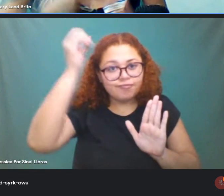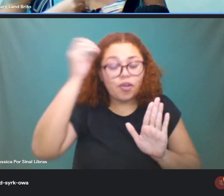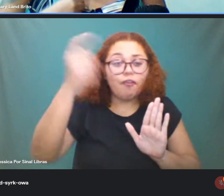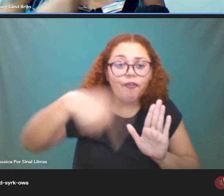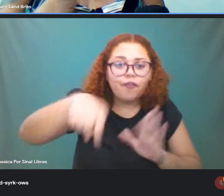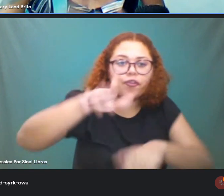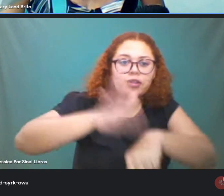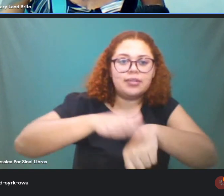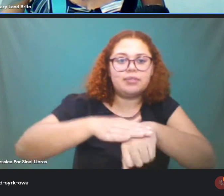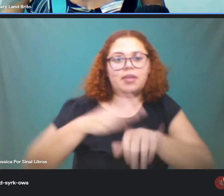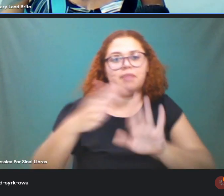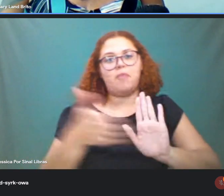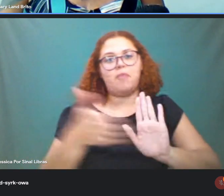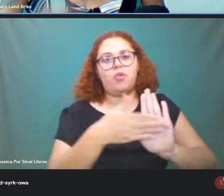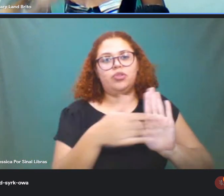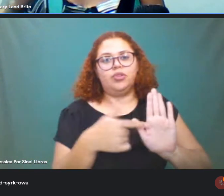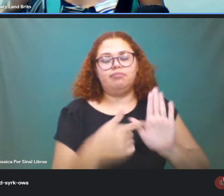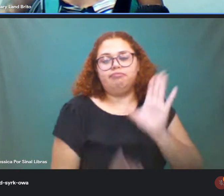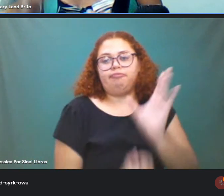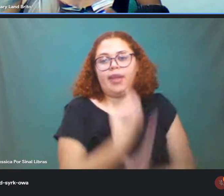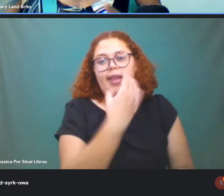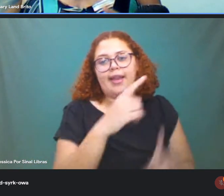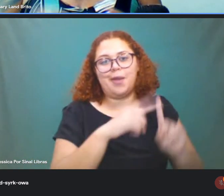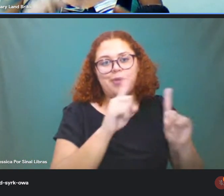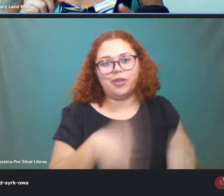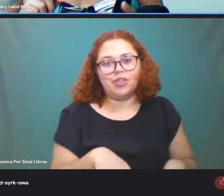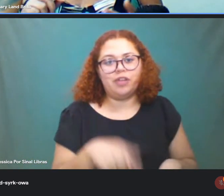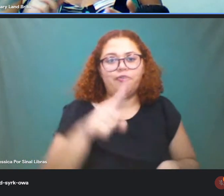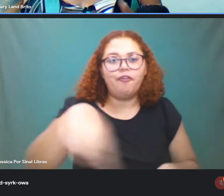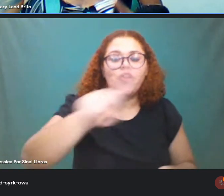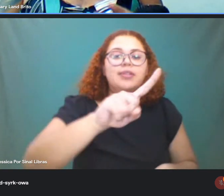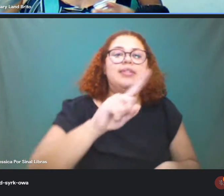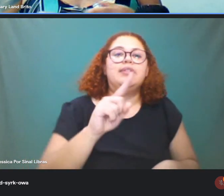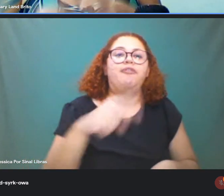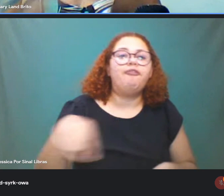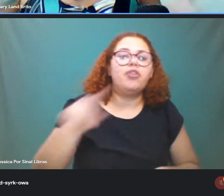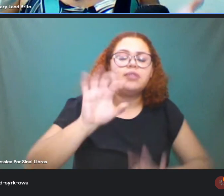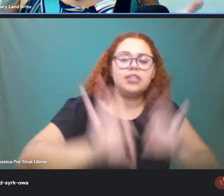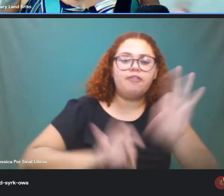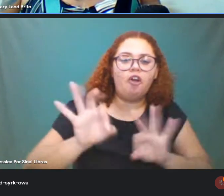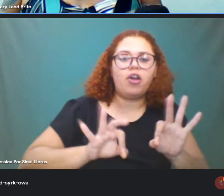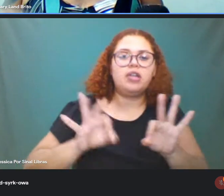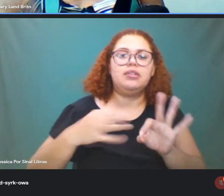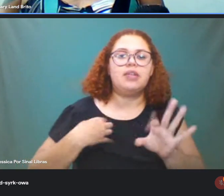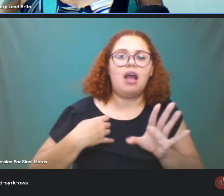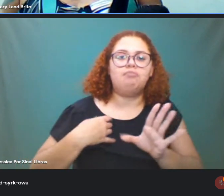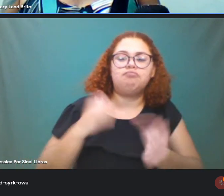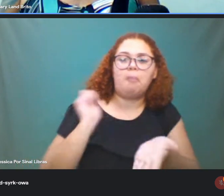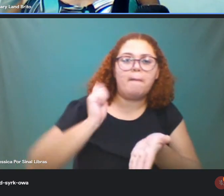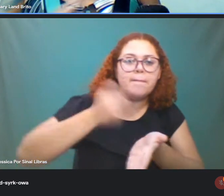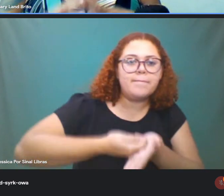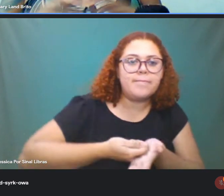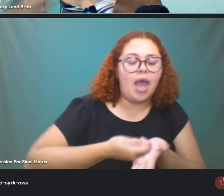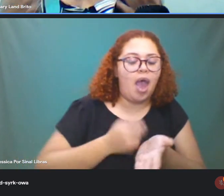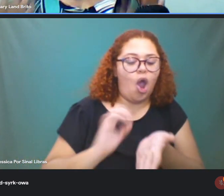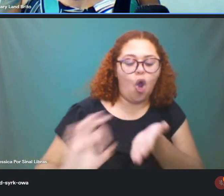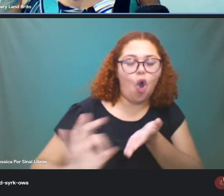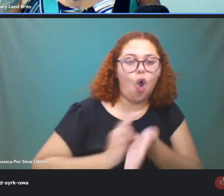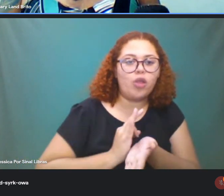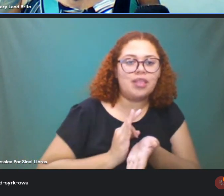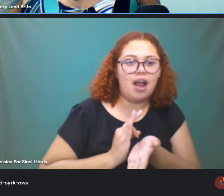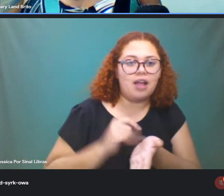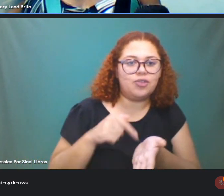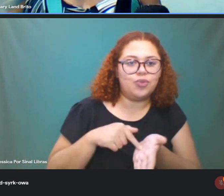contratar as atrações culturais, vão contratar o som, o palco, se assim for necessário, ou o projetor, o que vai precisar